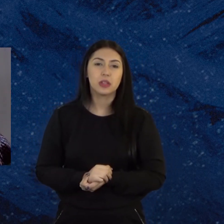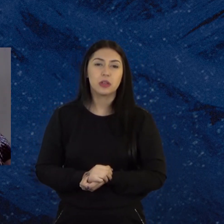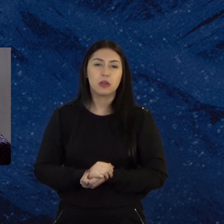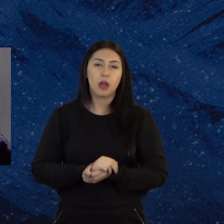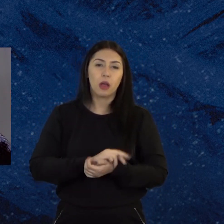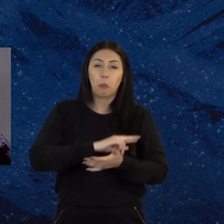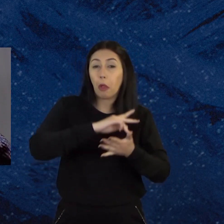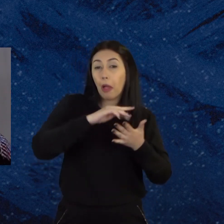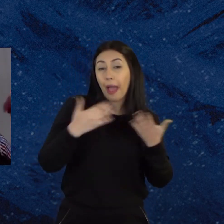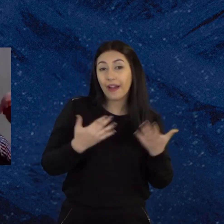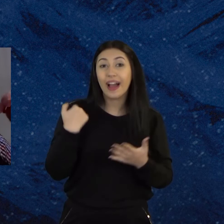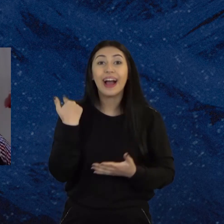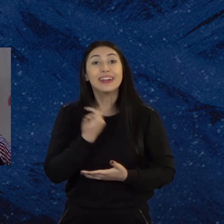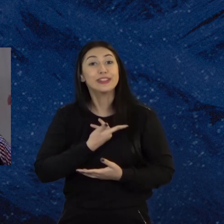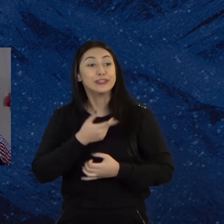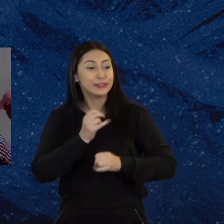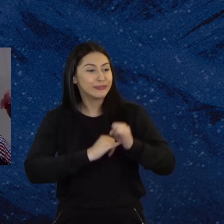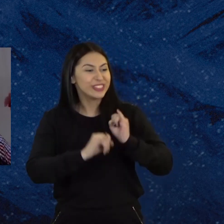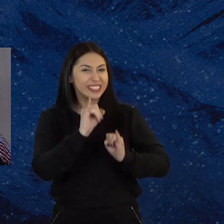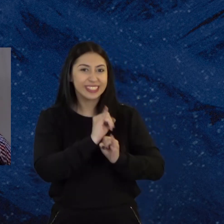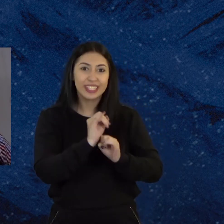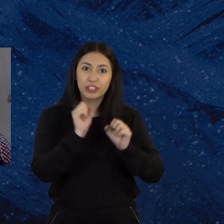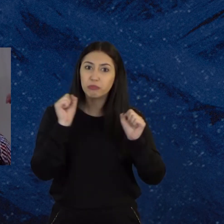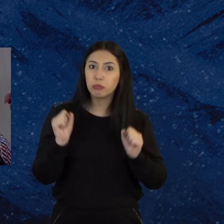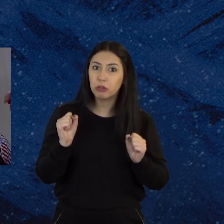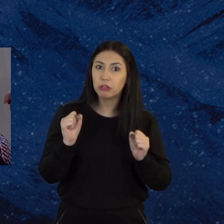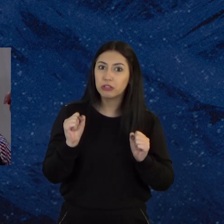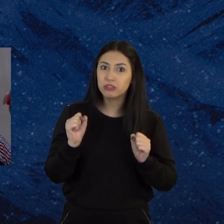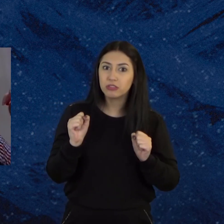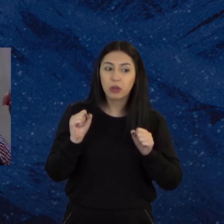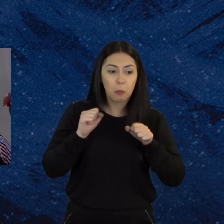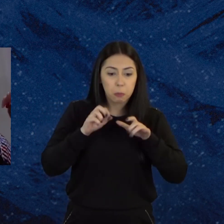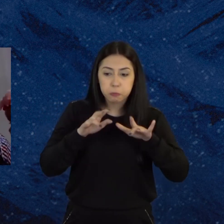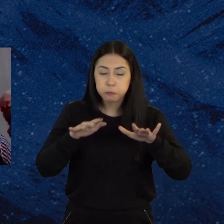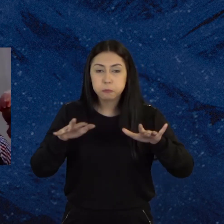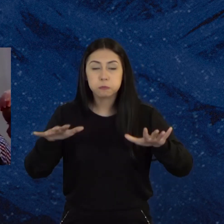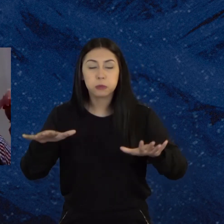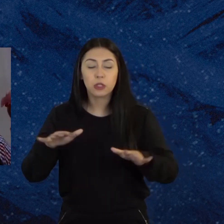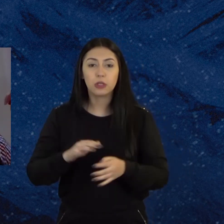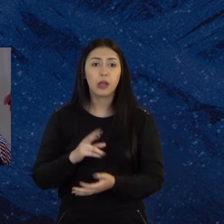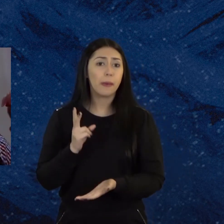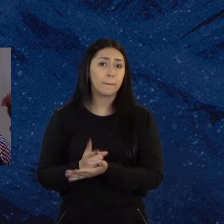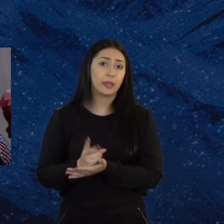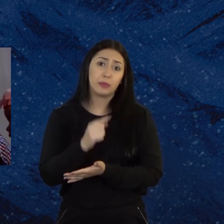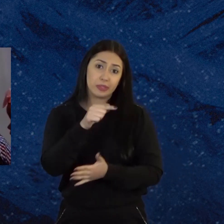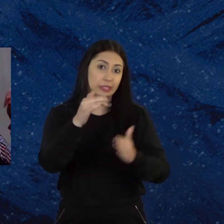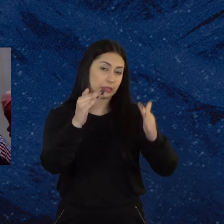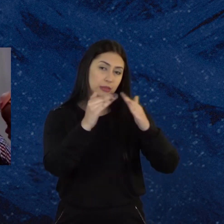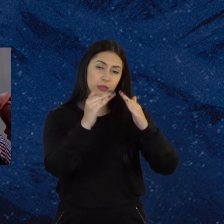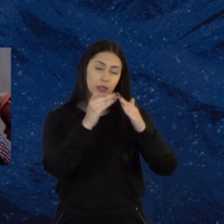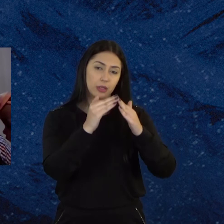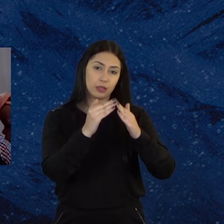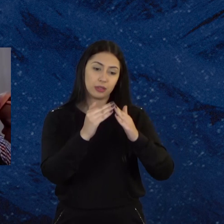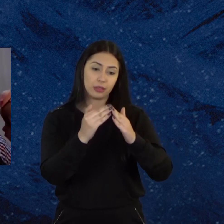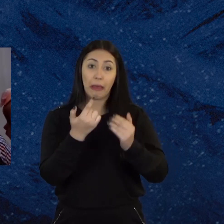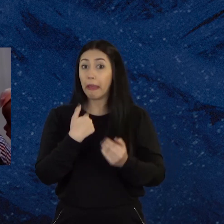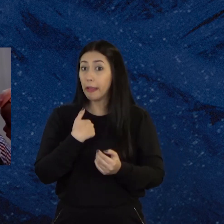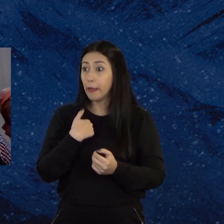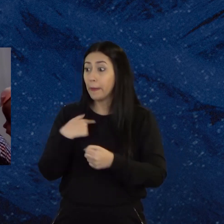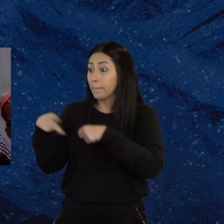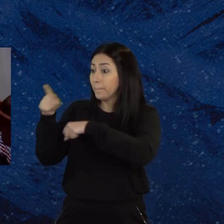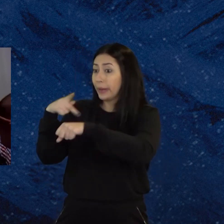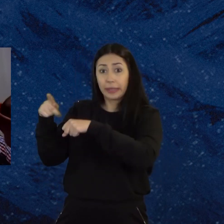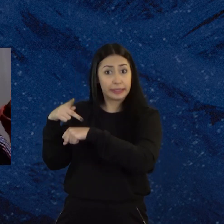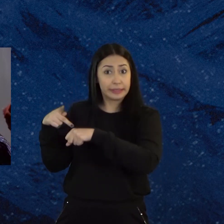né, virtual, e alcança tantos, tantos jovens, né? Então, assim, mesmo você estando em casa, né, nós estamos aqui no outro, em